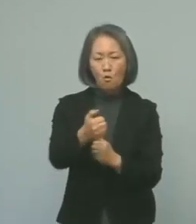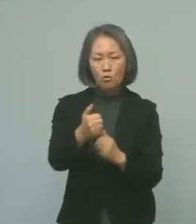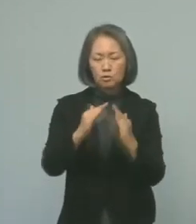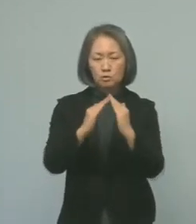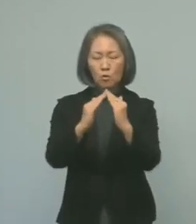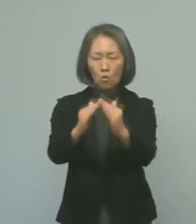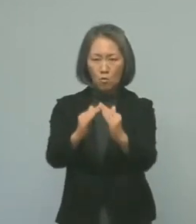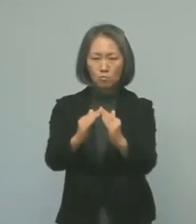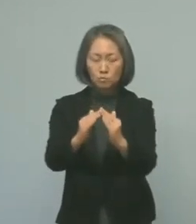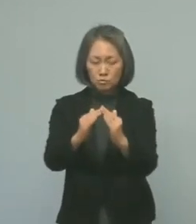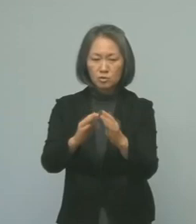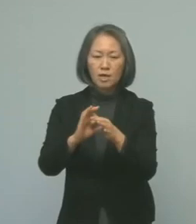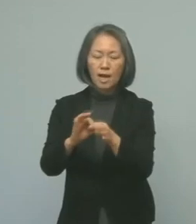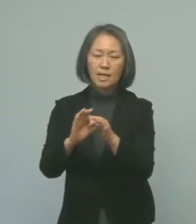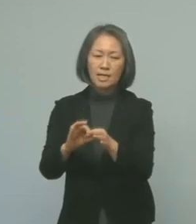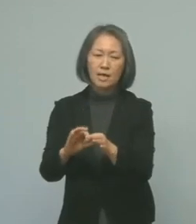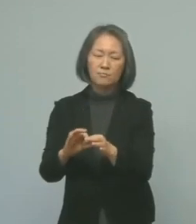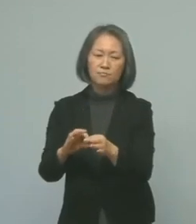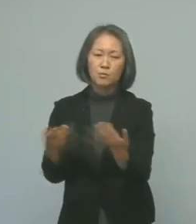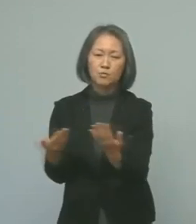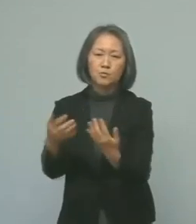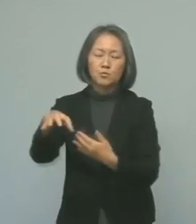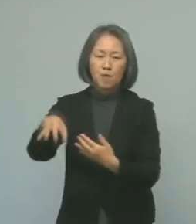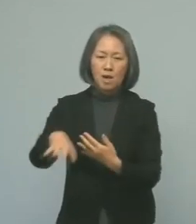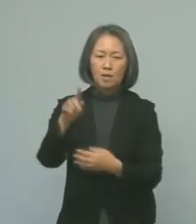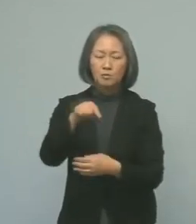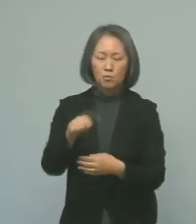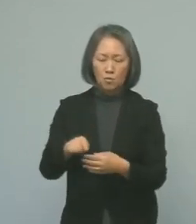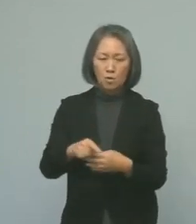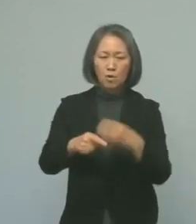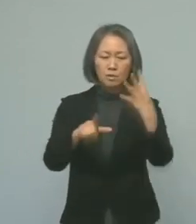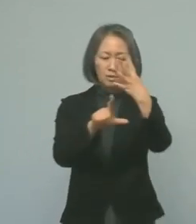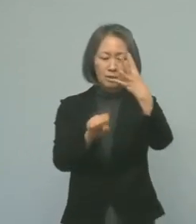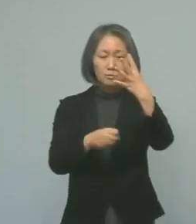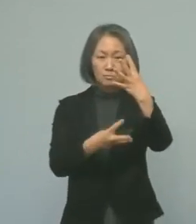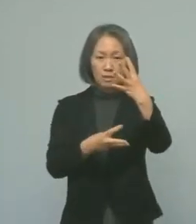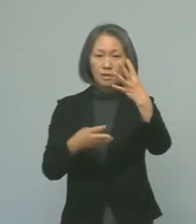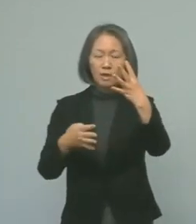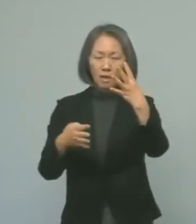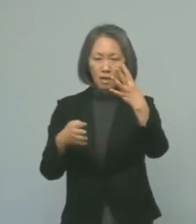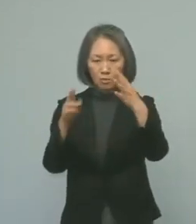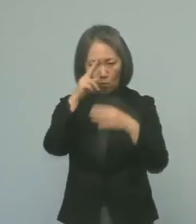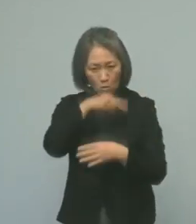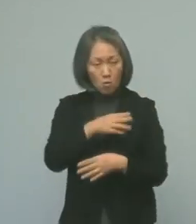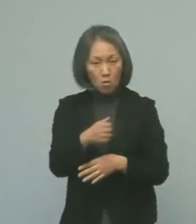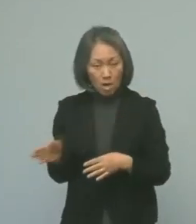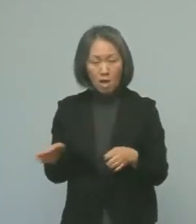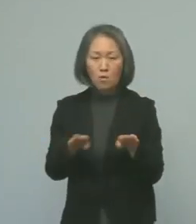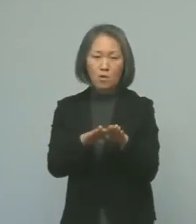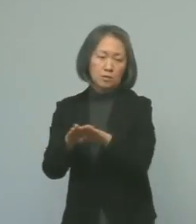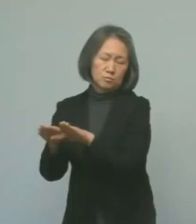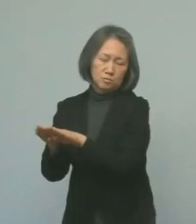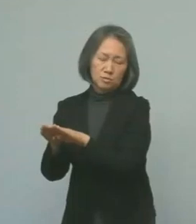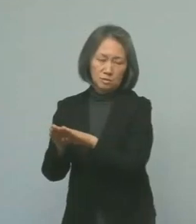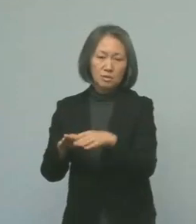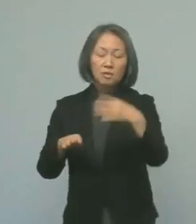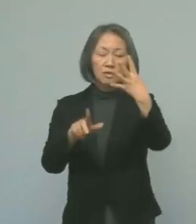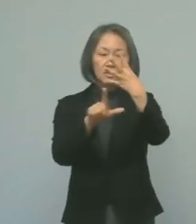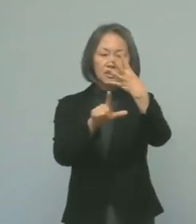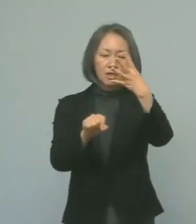の方です。4月3日の午後からお休みされています。4月6日